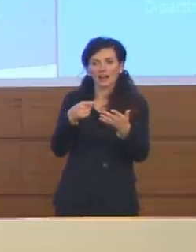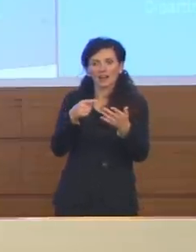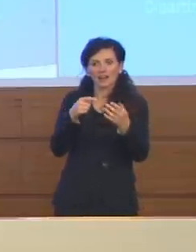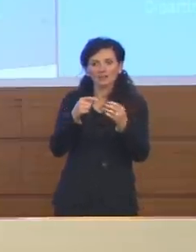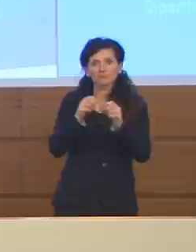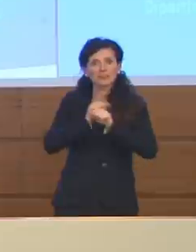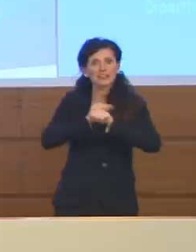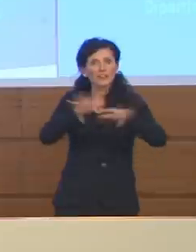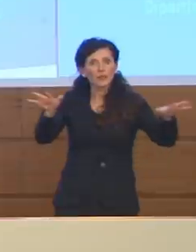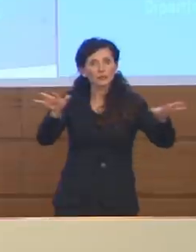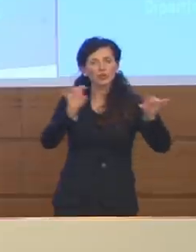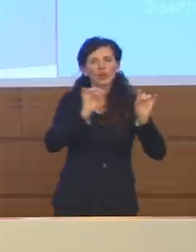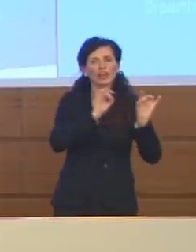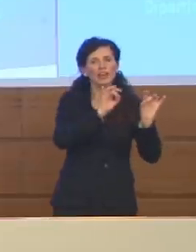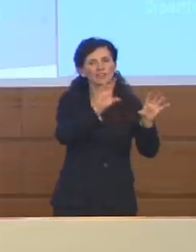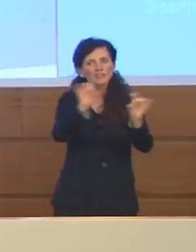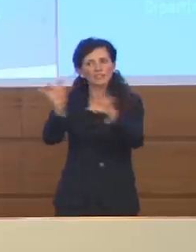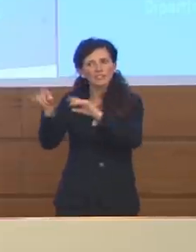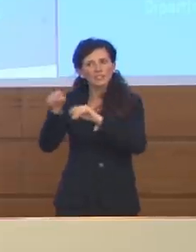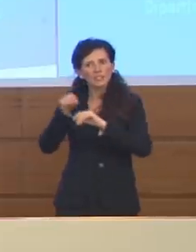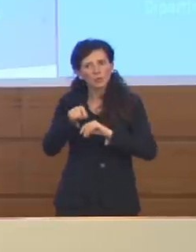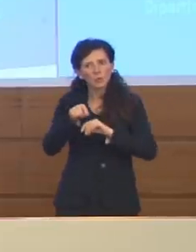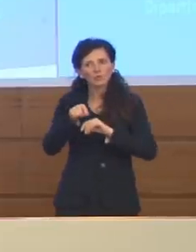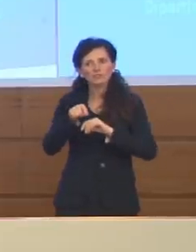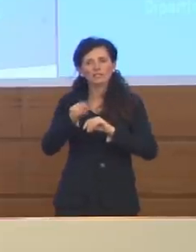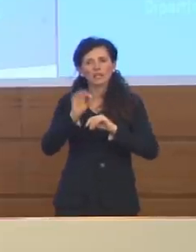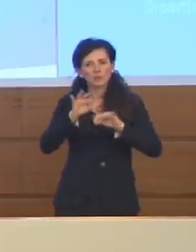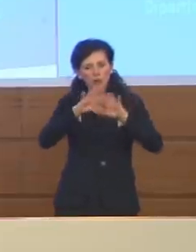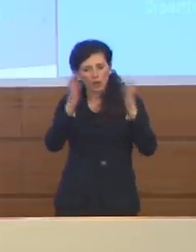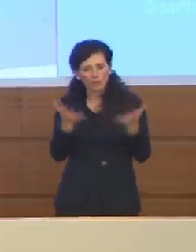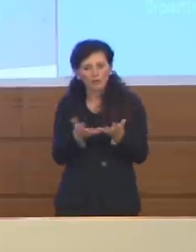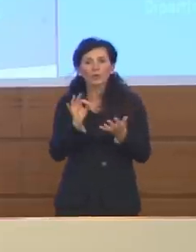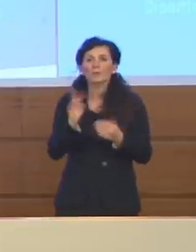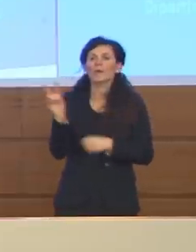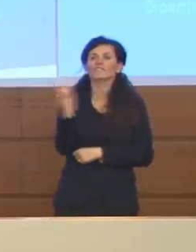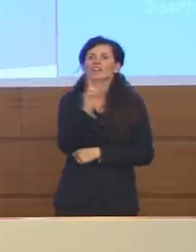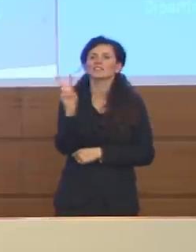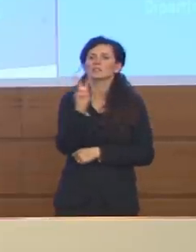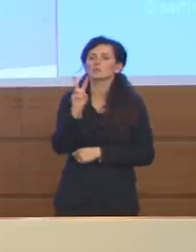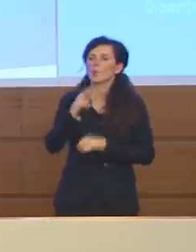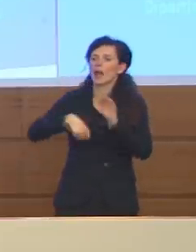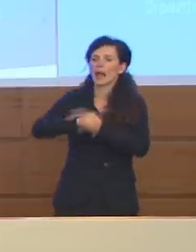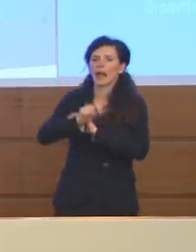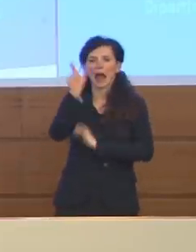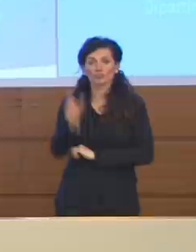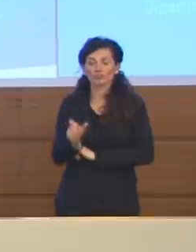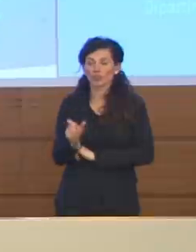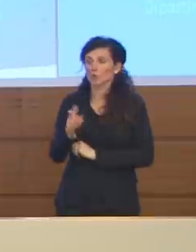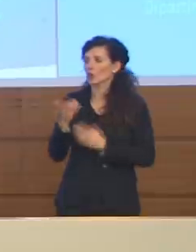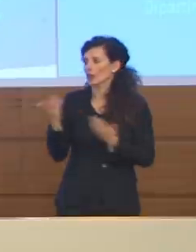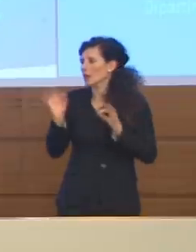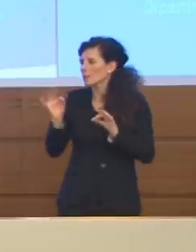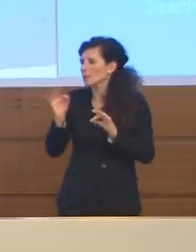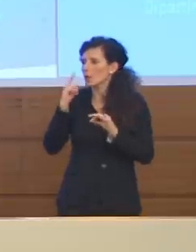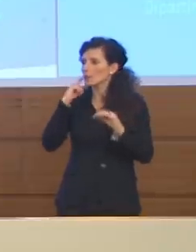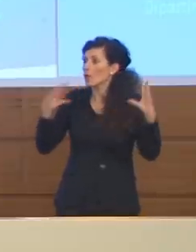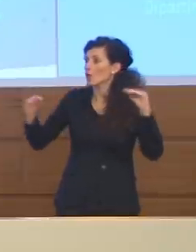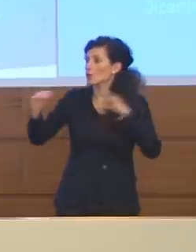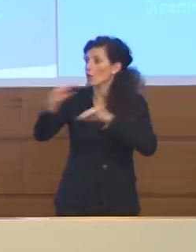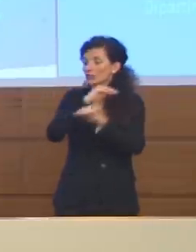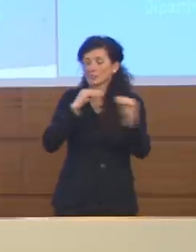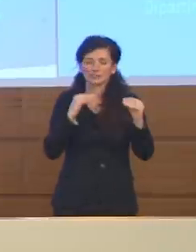diffusione nell'ambito dei 22 calciatori più eventuali più